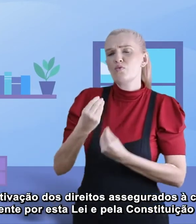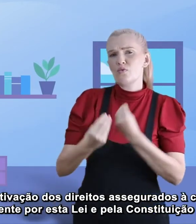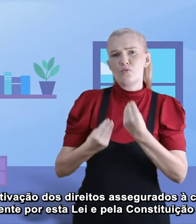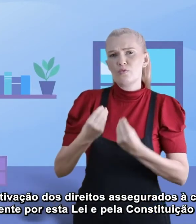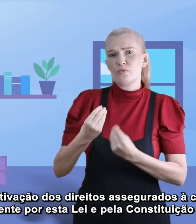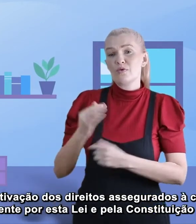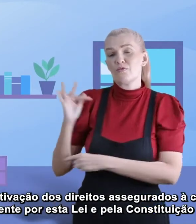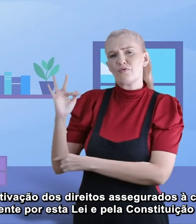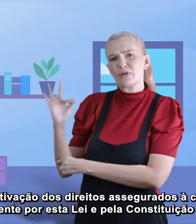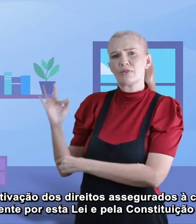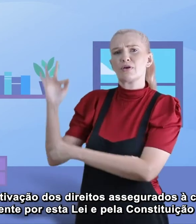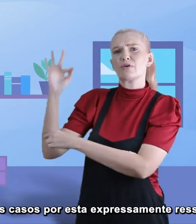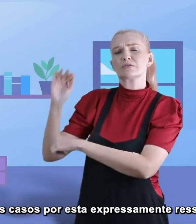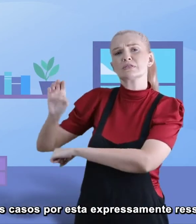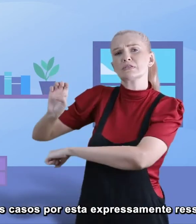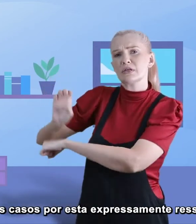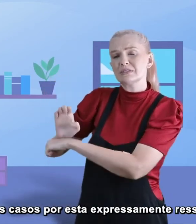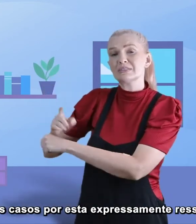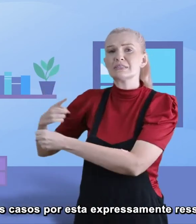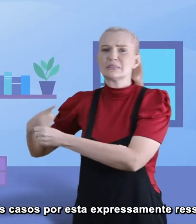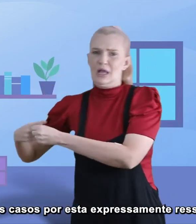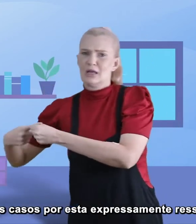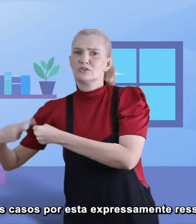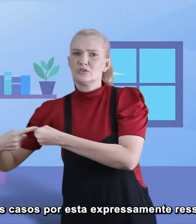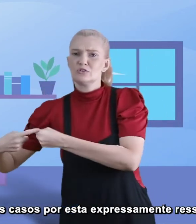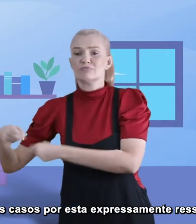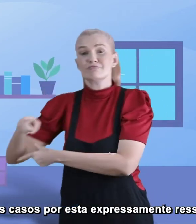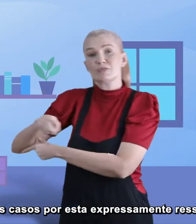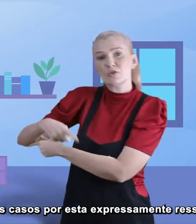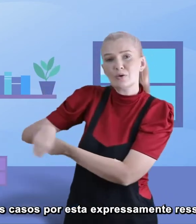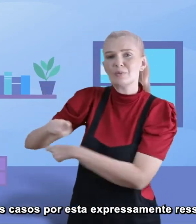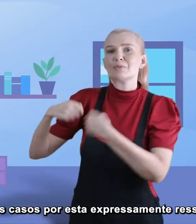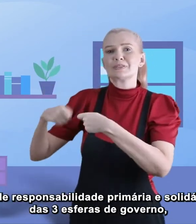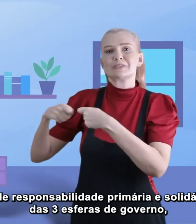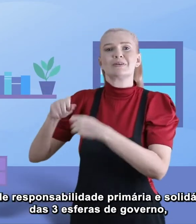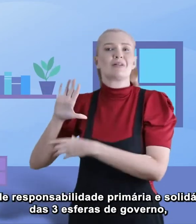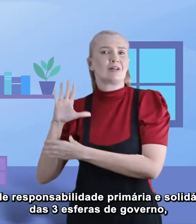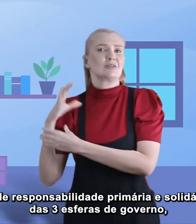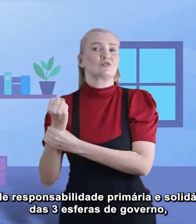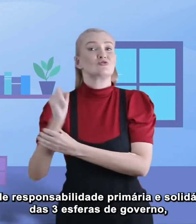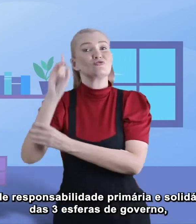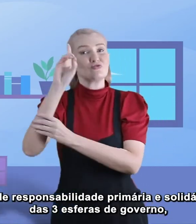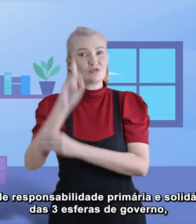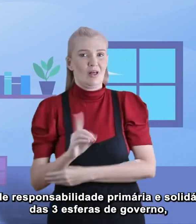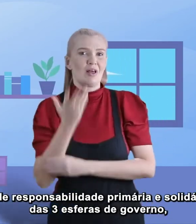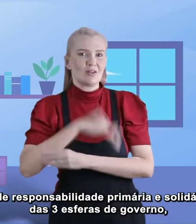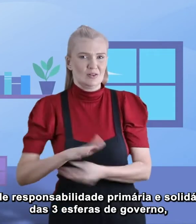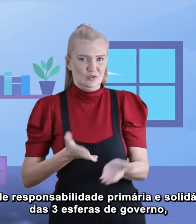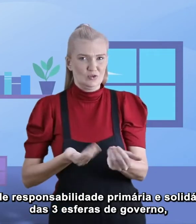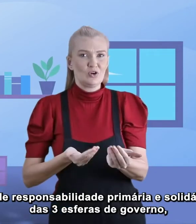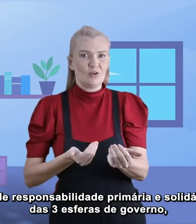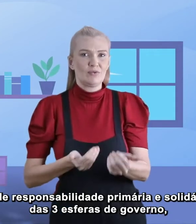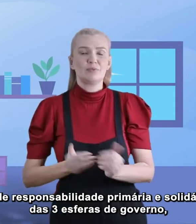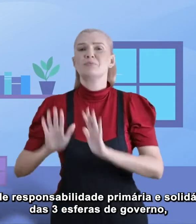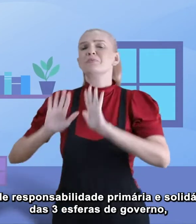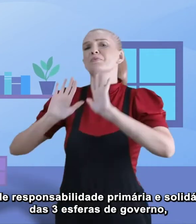pela Constituição Federal, salvo nos casos por essa expressamente ressalvados, é de responsabilidade primária e solidária das três esferas de governo,